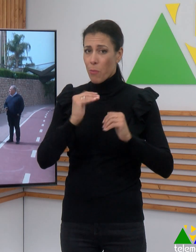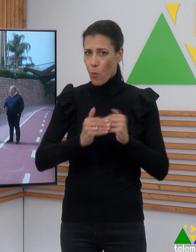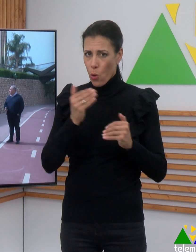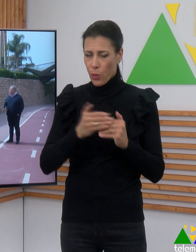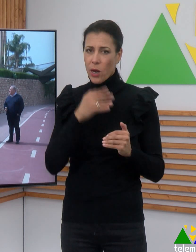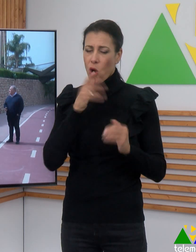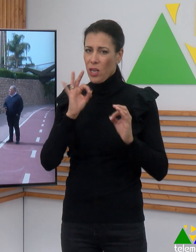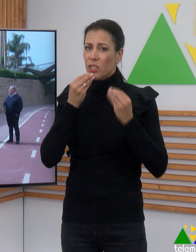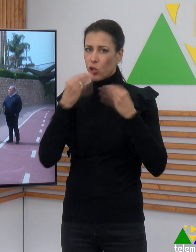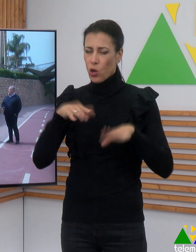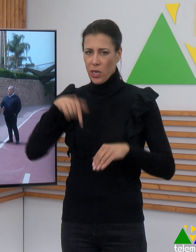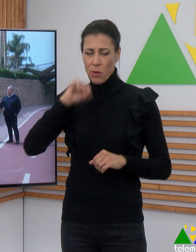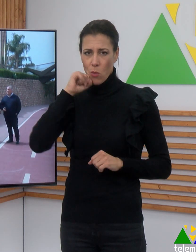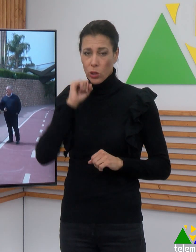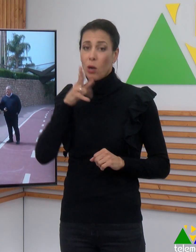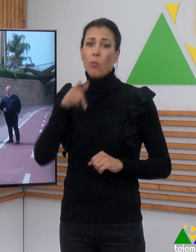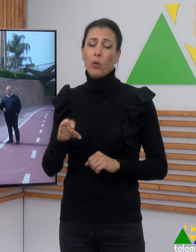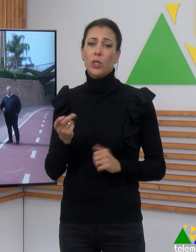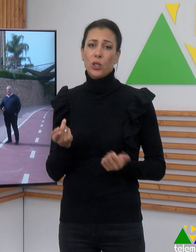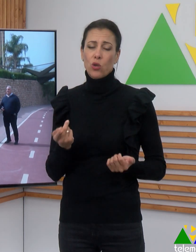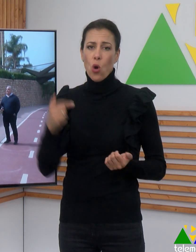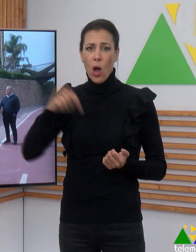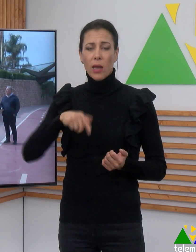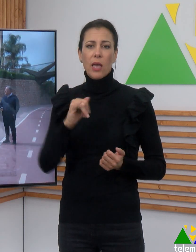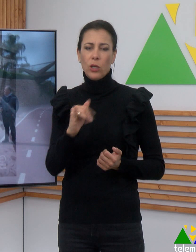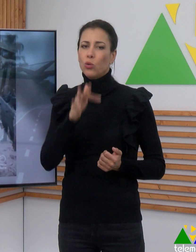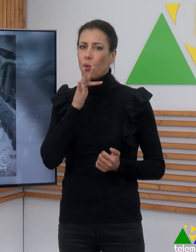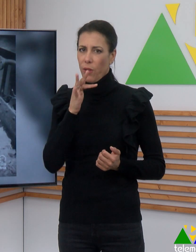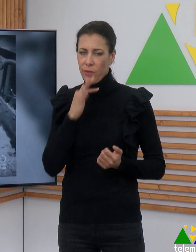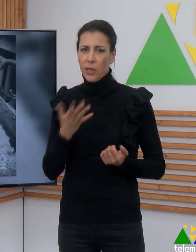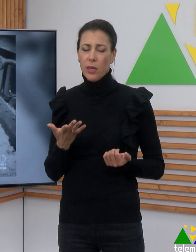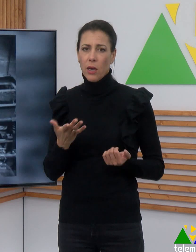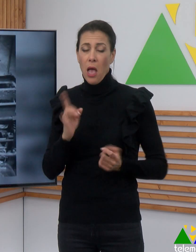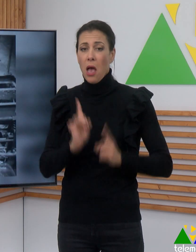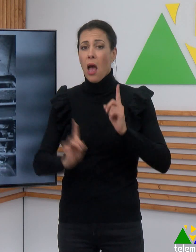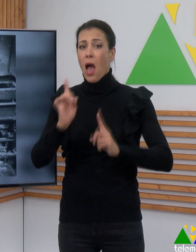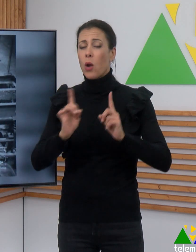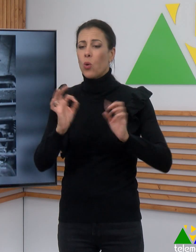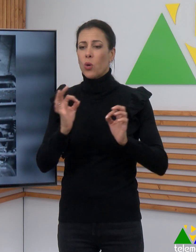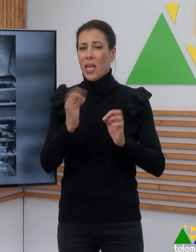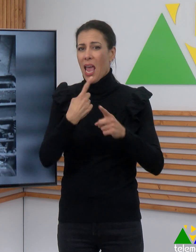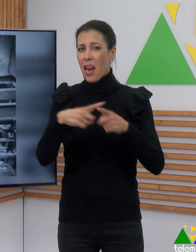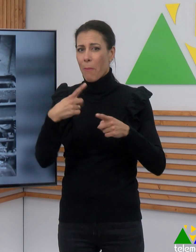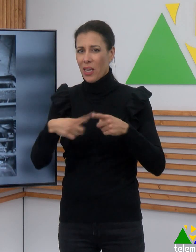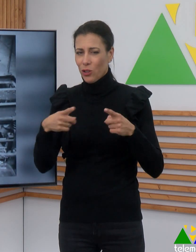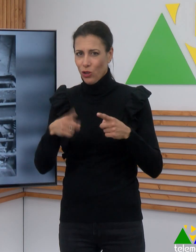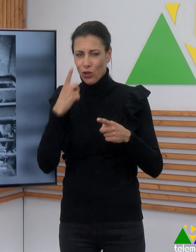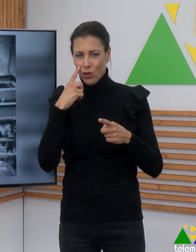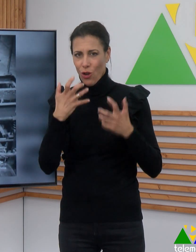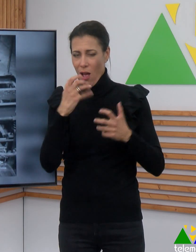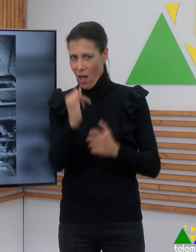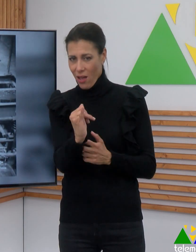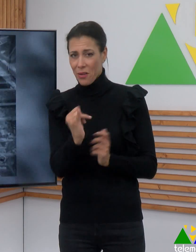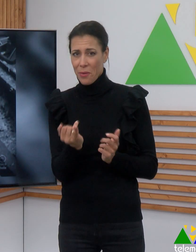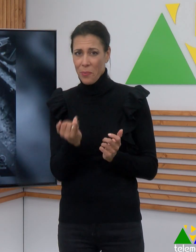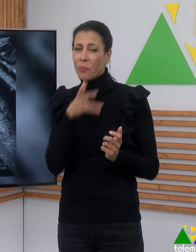la historia de Motril. Por eso aquí tenemos todavía pues, algunos elementos de la fábrica